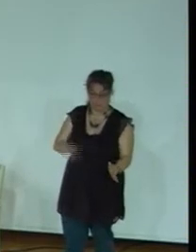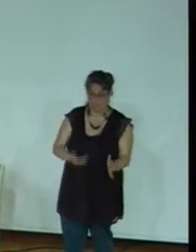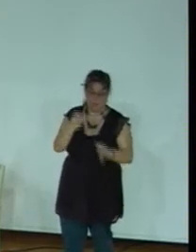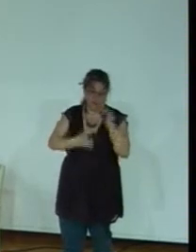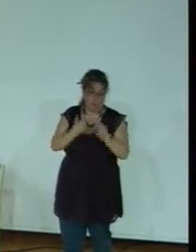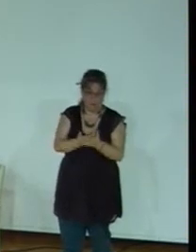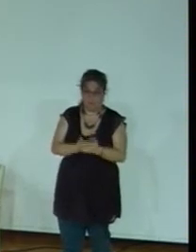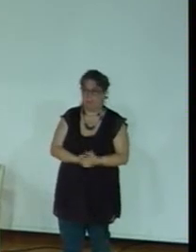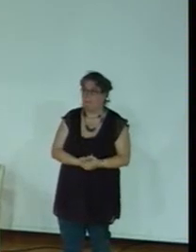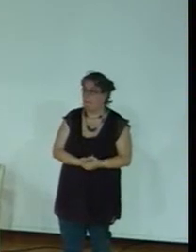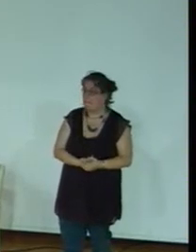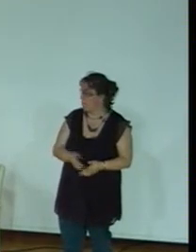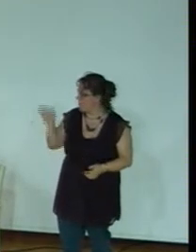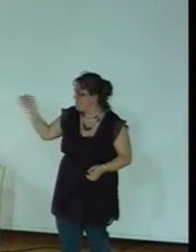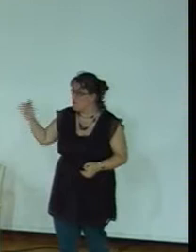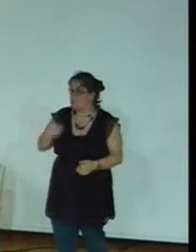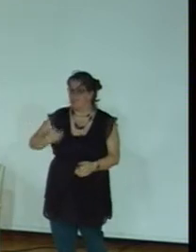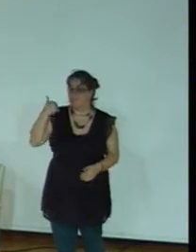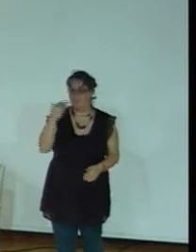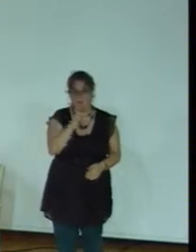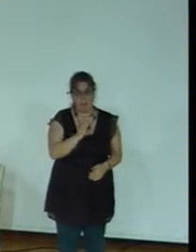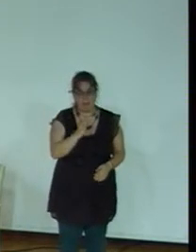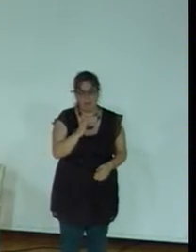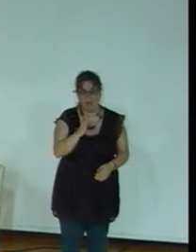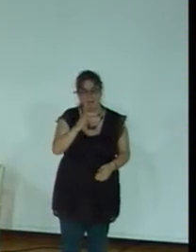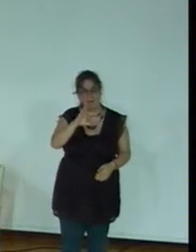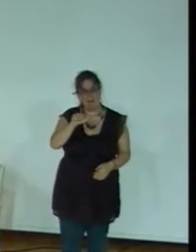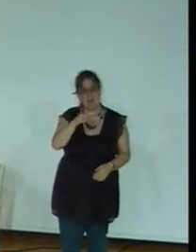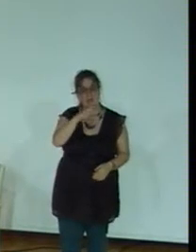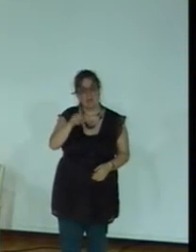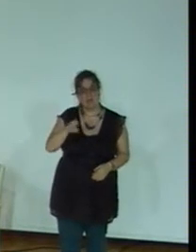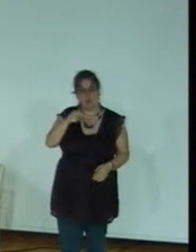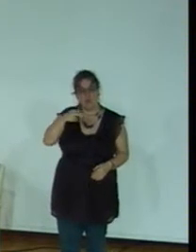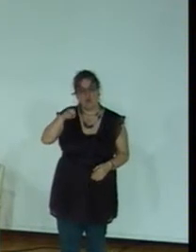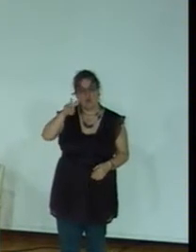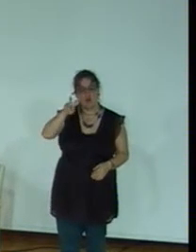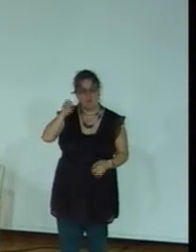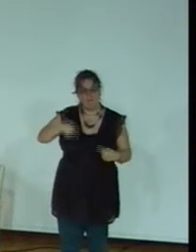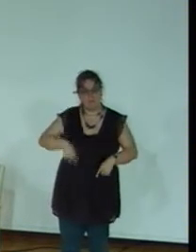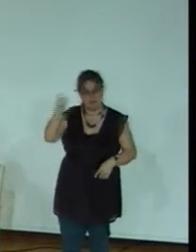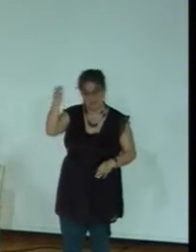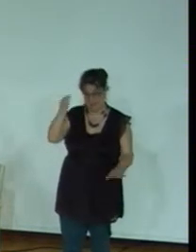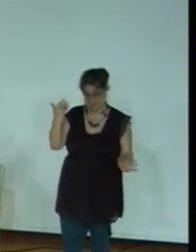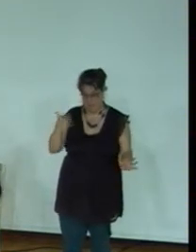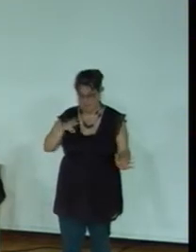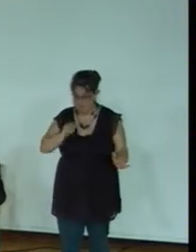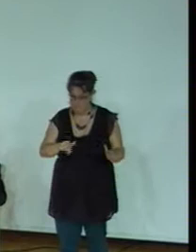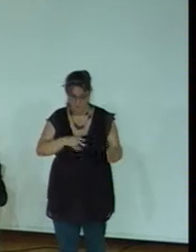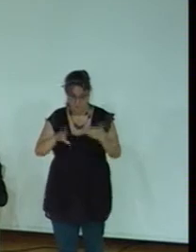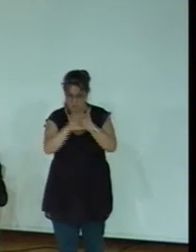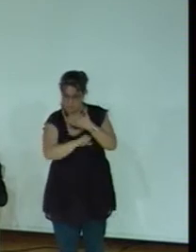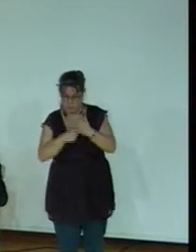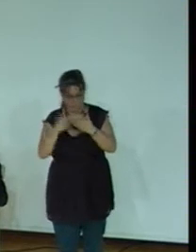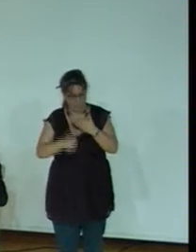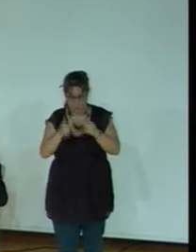dernier lors d'une interview. Il a dit qu'il allait s'attaquer au chiffrement. Ce qui m'étonne, c'est qu'il n'y a aucune banque française,